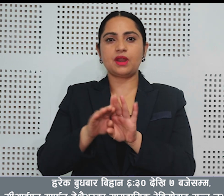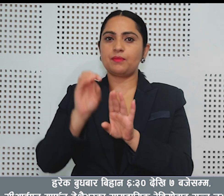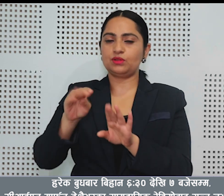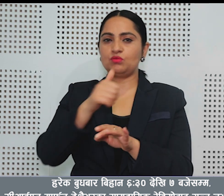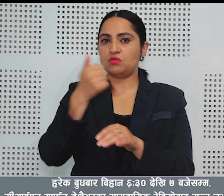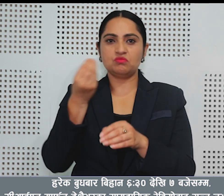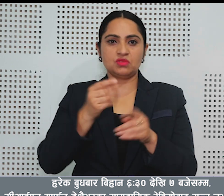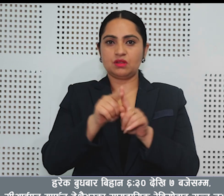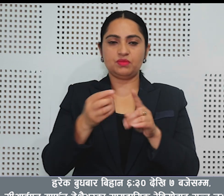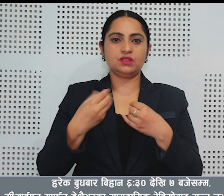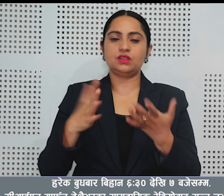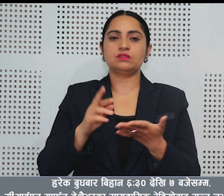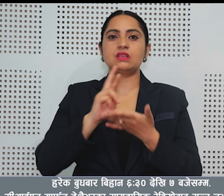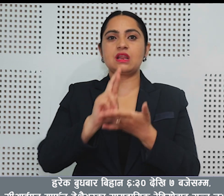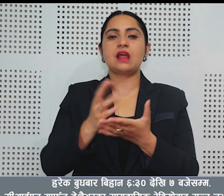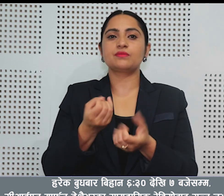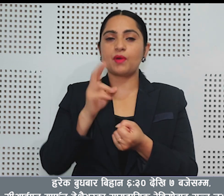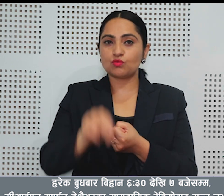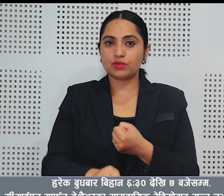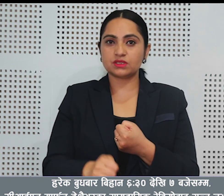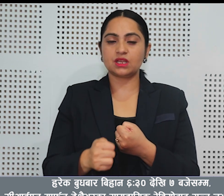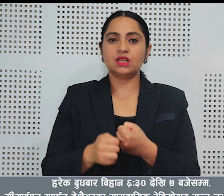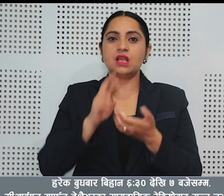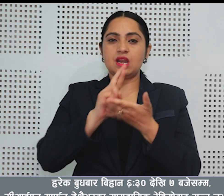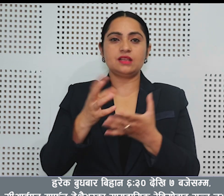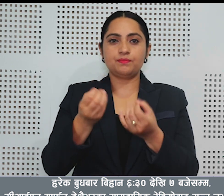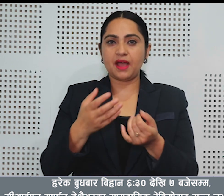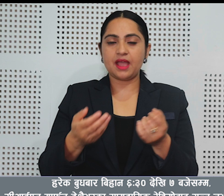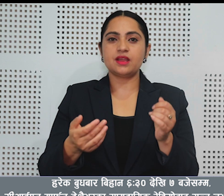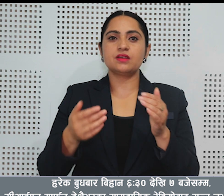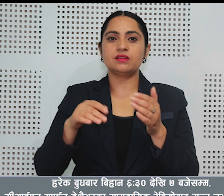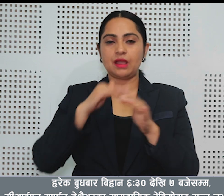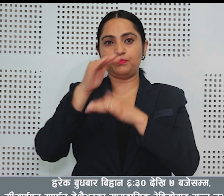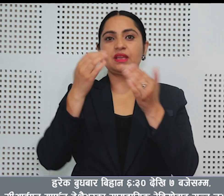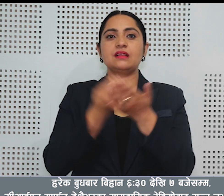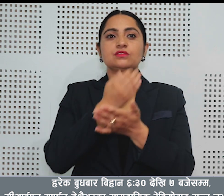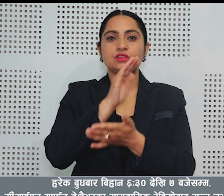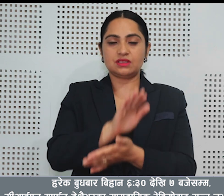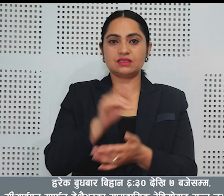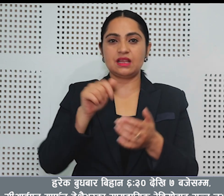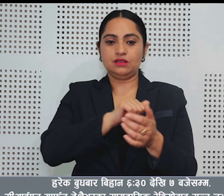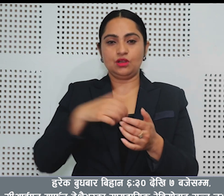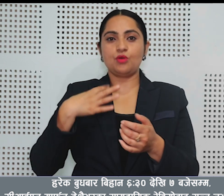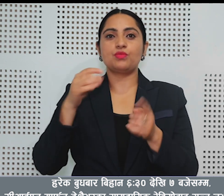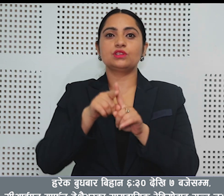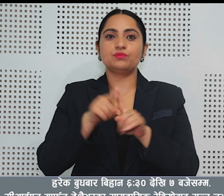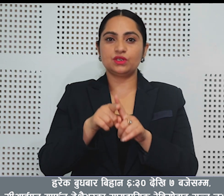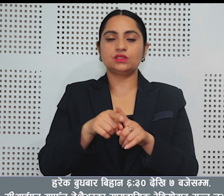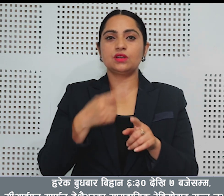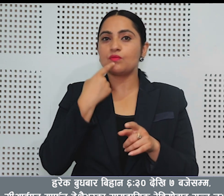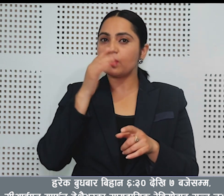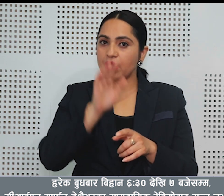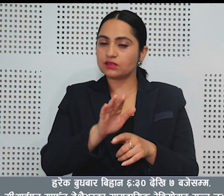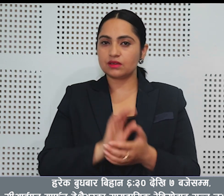केही दिएन। राहत पाउनुपर्छ, हामीले राहत पाइएन भनेर चाहिँ अब टोल विकास संस्था छ, यहाँ त जनप्रतिनिधि पनि हुनुहुन्छ, त्यस्तो भनसुन